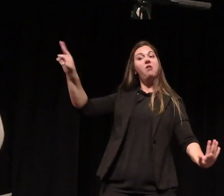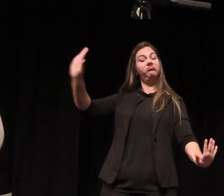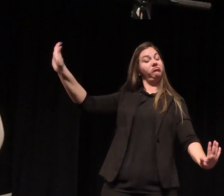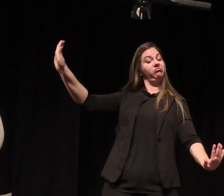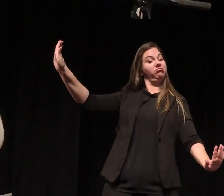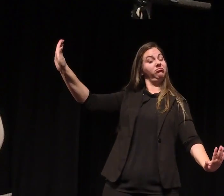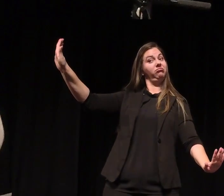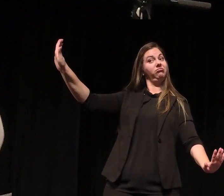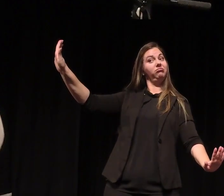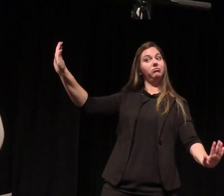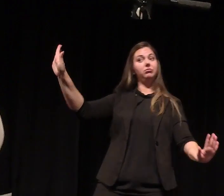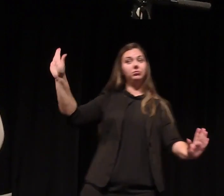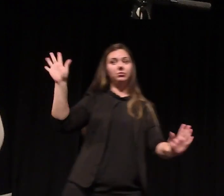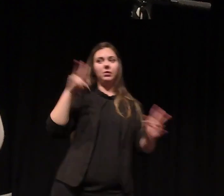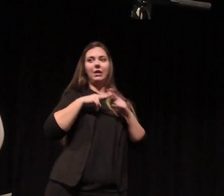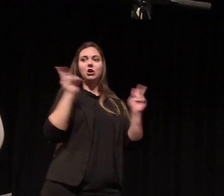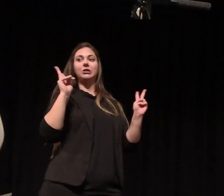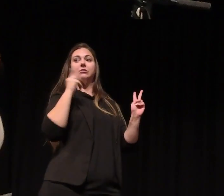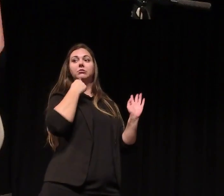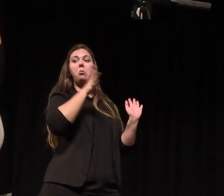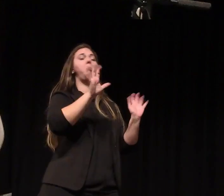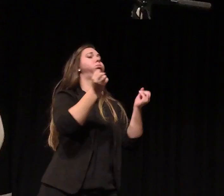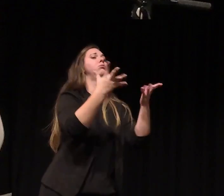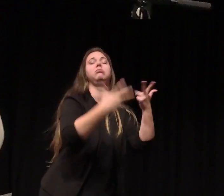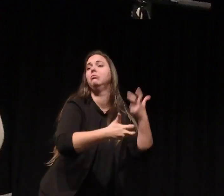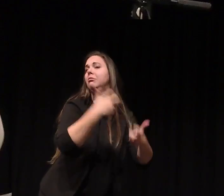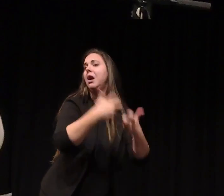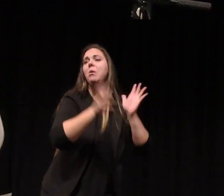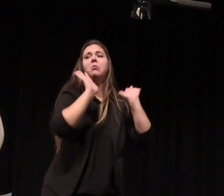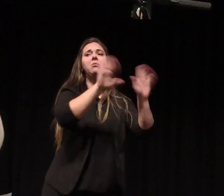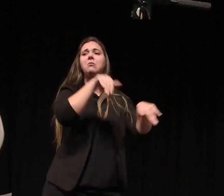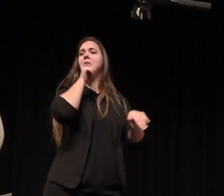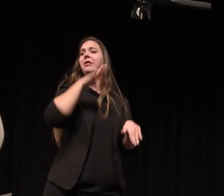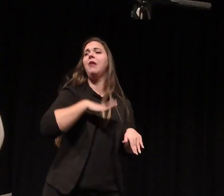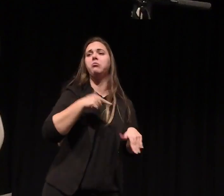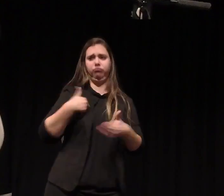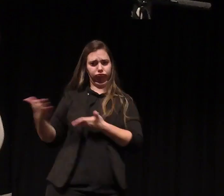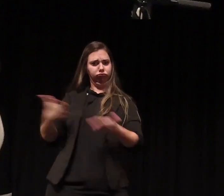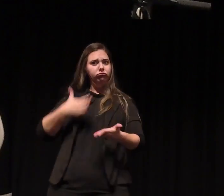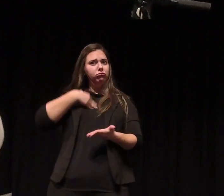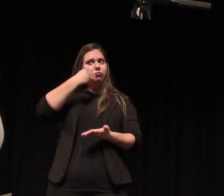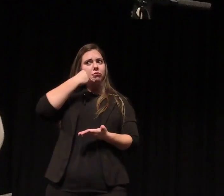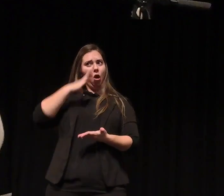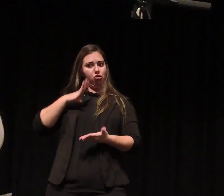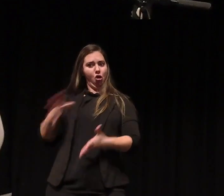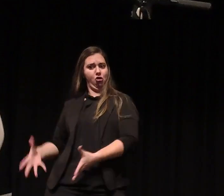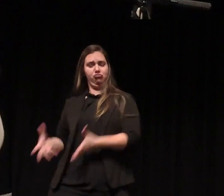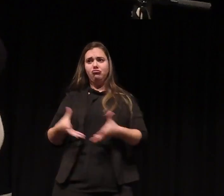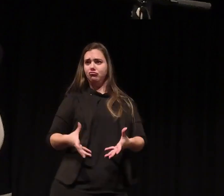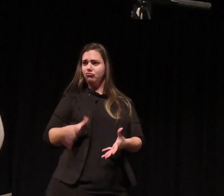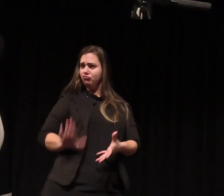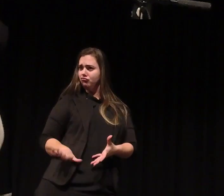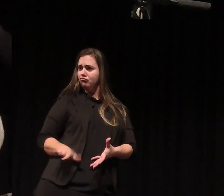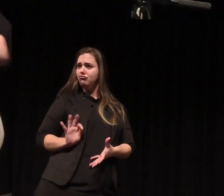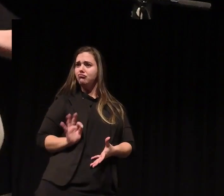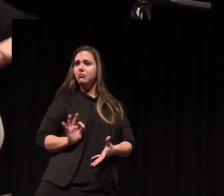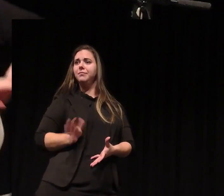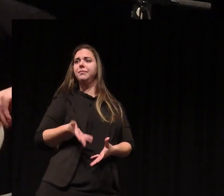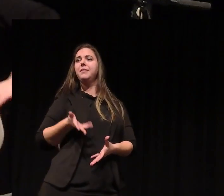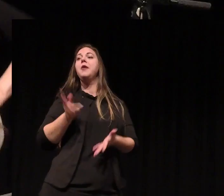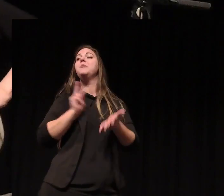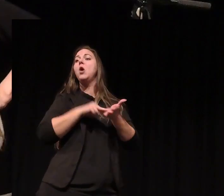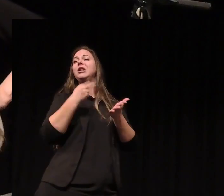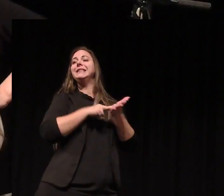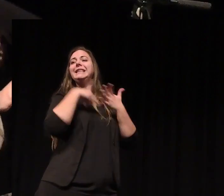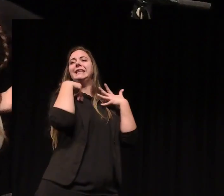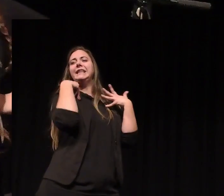L'étranger lui dit « Aucun problème, madame, moi j'ai amené ma propre nourriture. J'étais justement pour me faire une bonne soupe aux cailloux. »